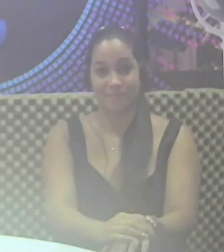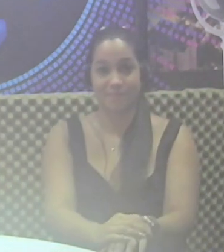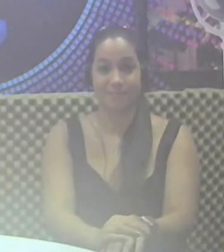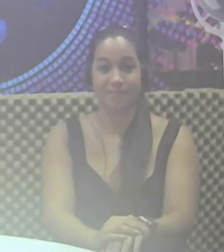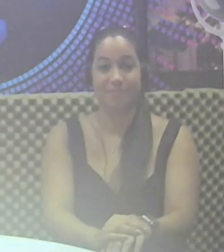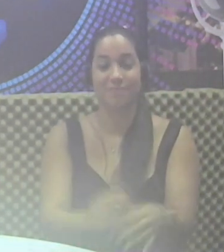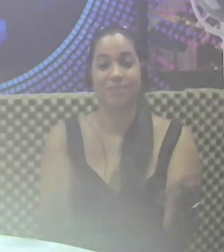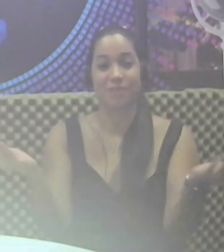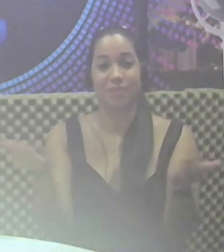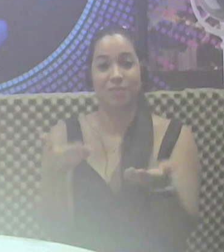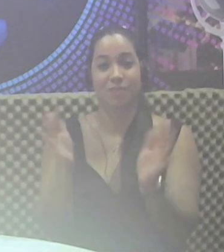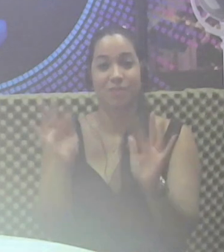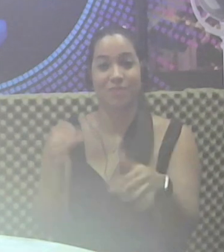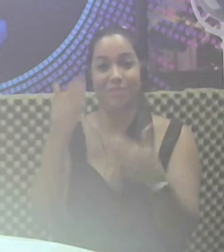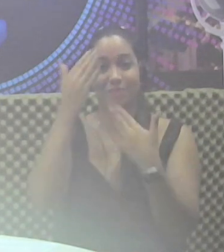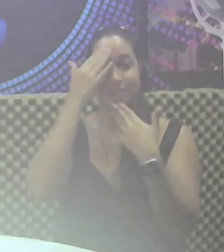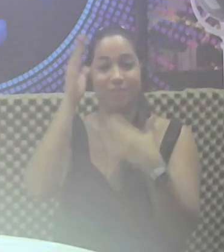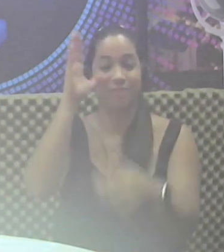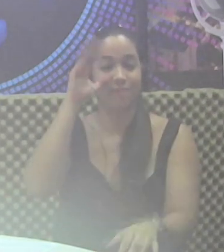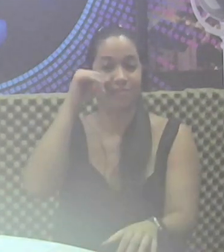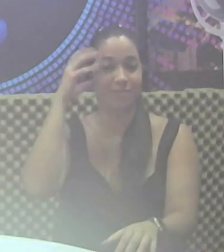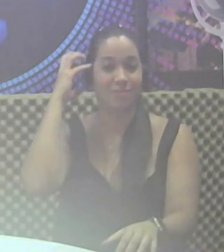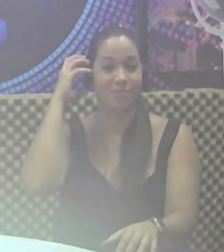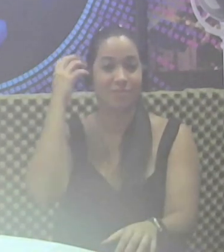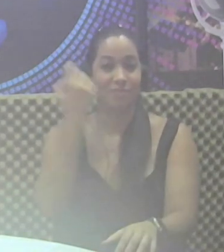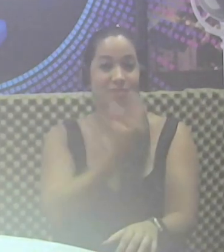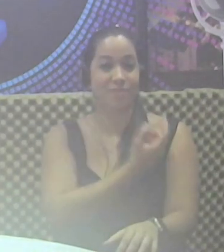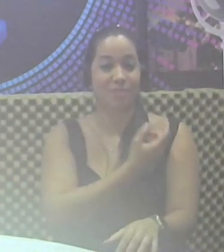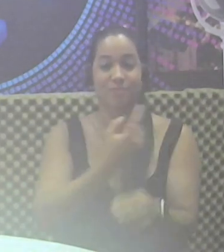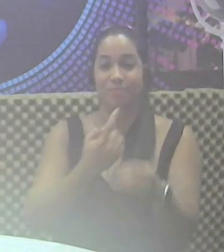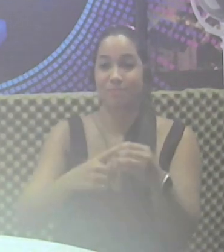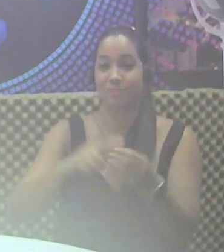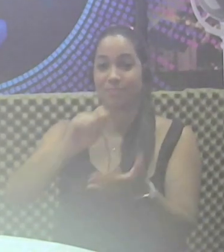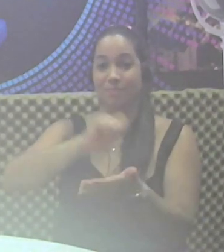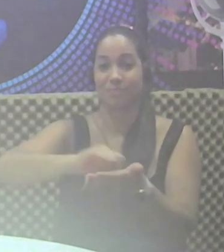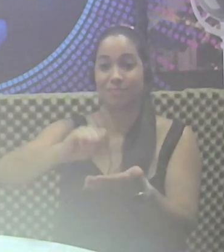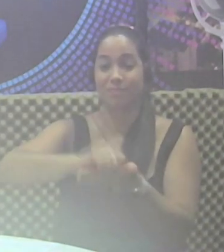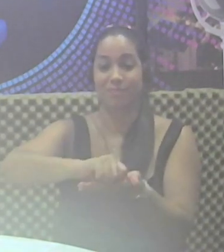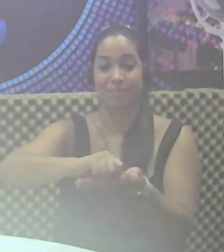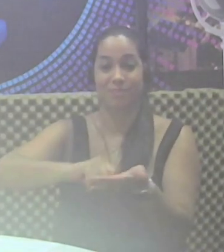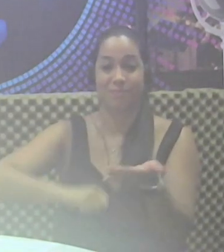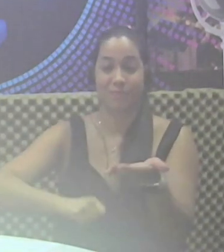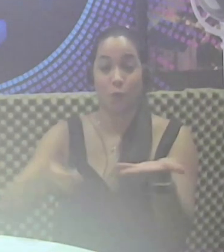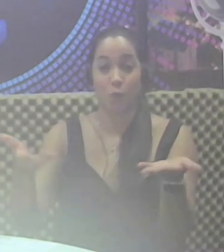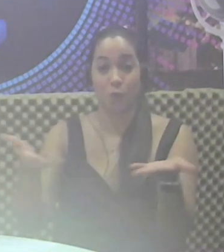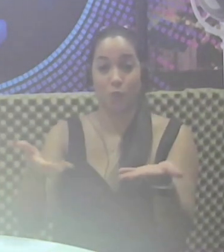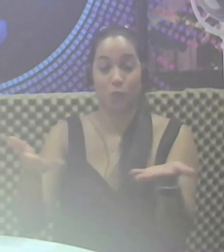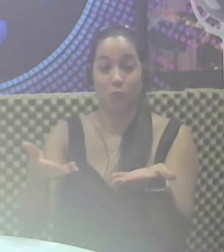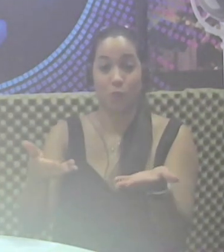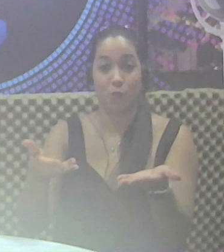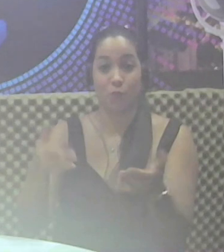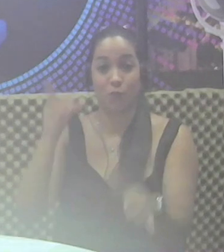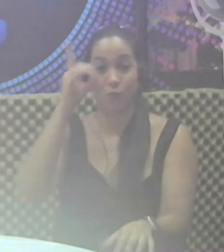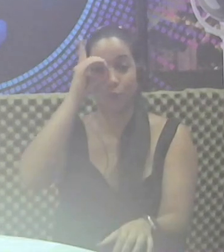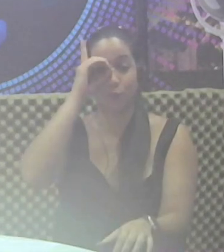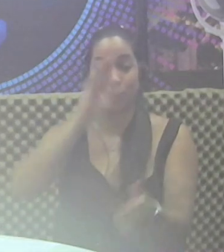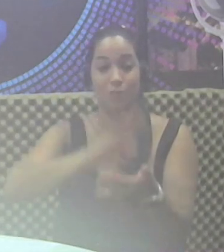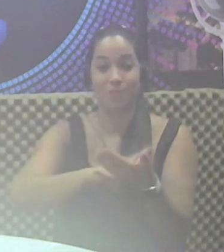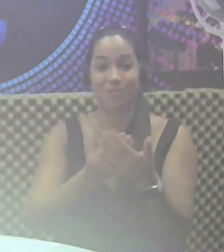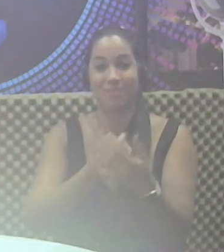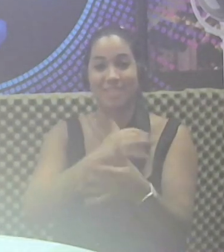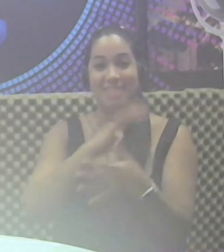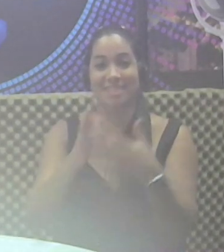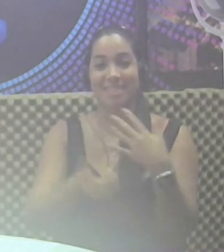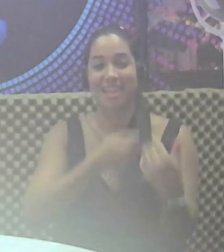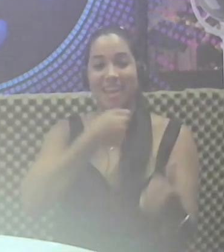A edição de hoje fica por aqui. Obrigado pela sua audiência. Rádio Nossa Cidade, jornalista responsável pela edição, Daniela Aires. Tradução